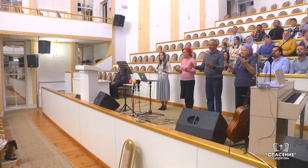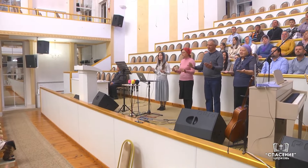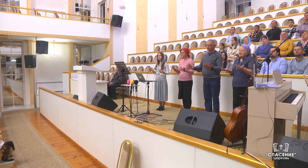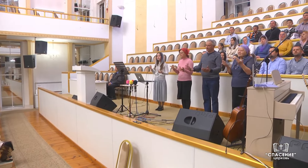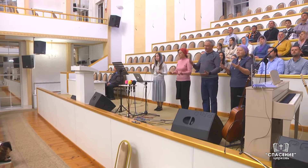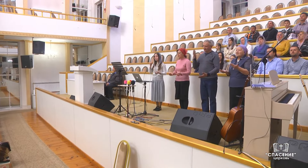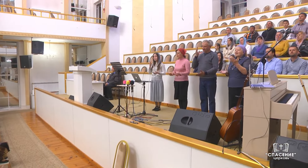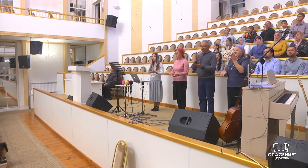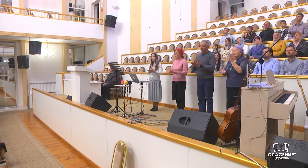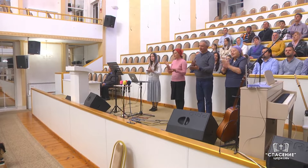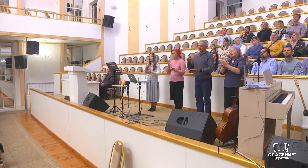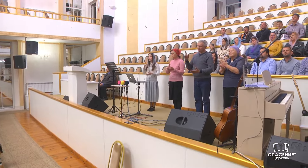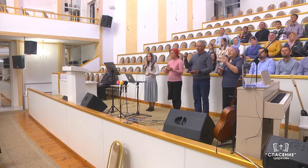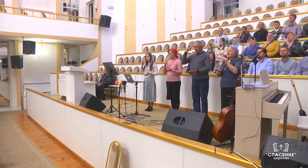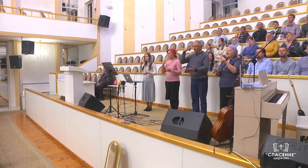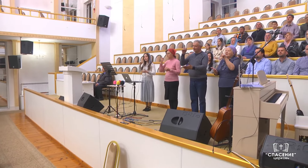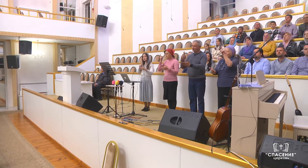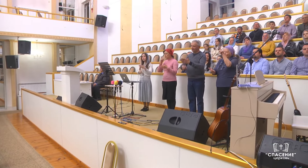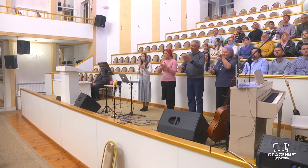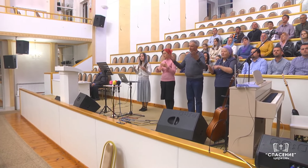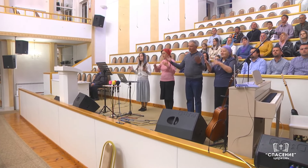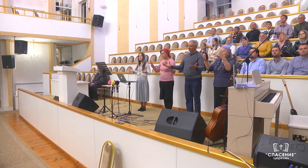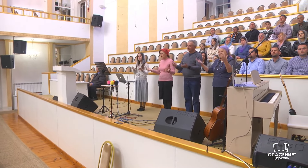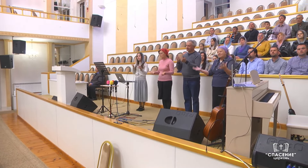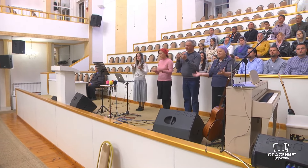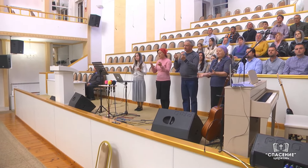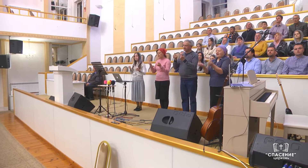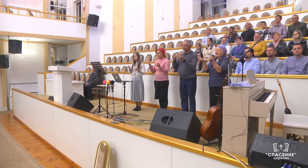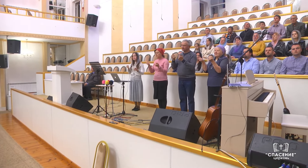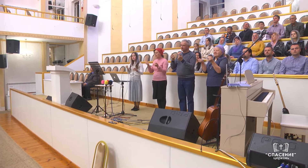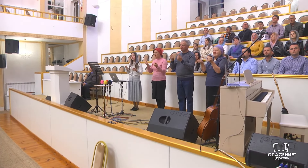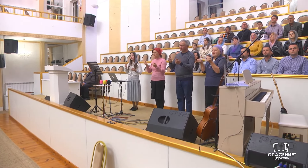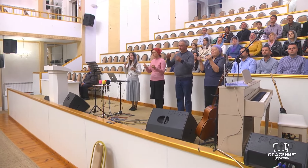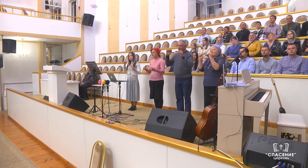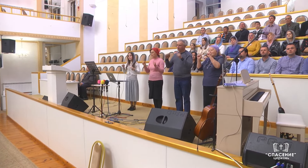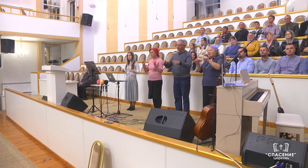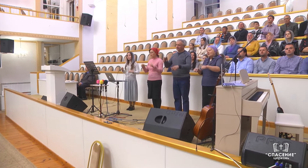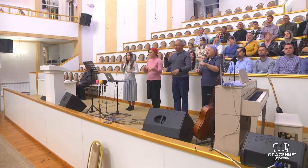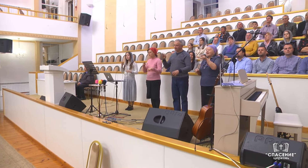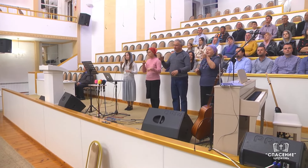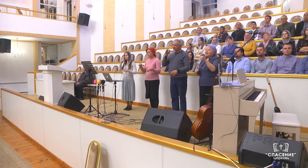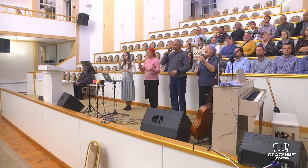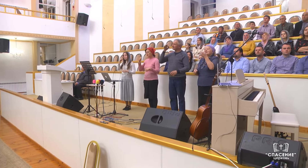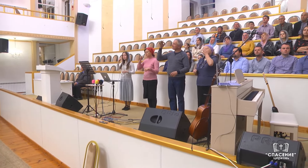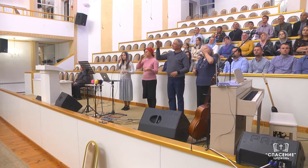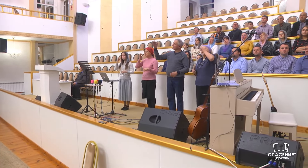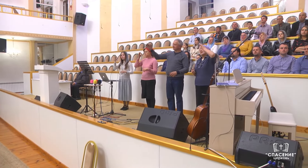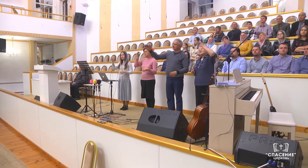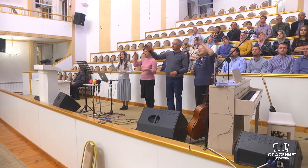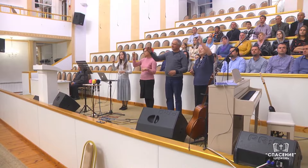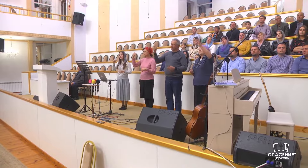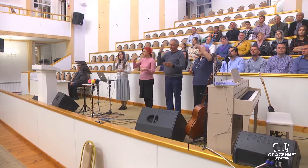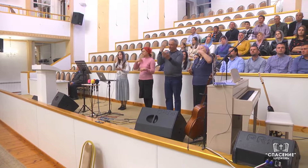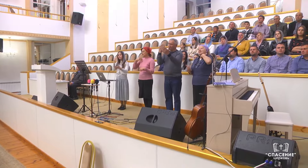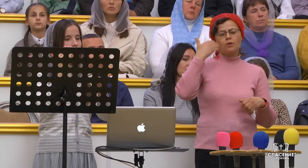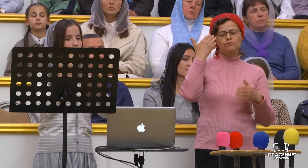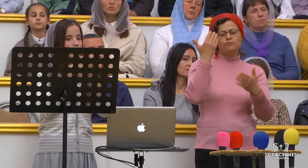теперь, есть ли уверенность в спасении? Можешь ли ты сказать: я